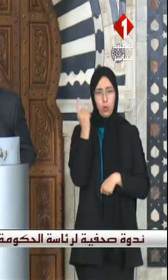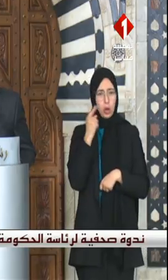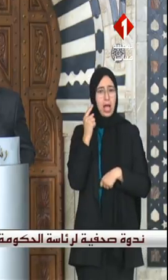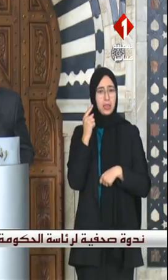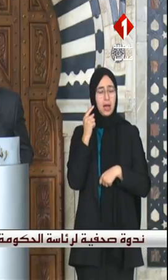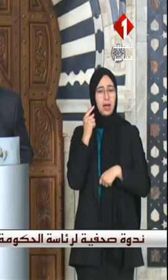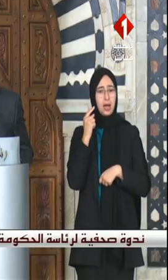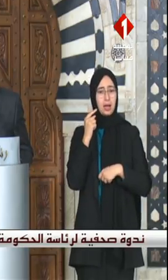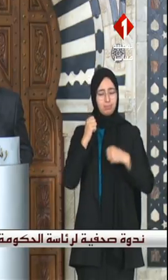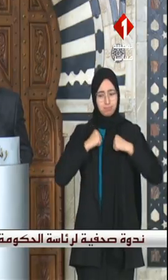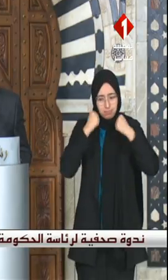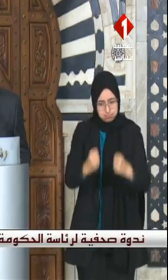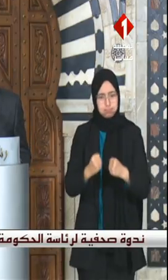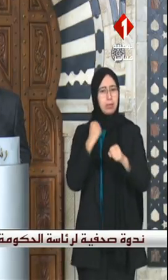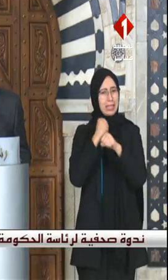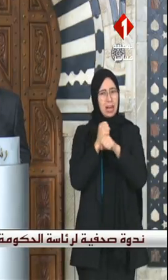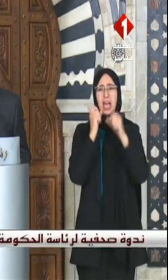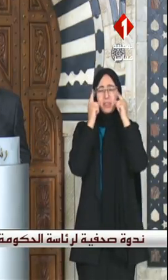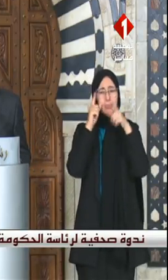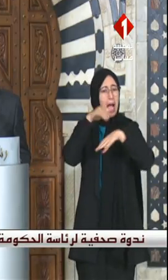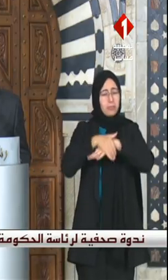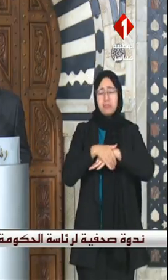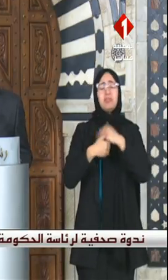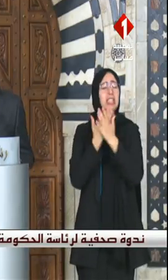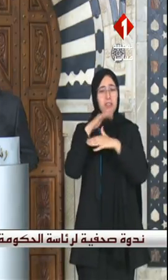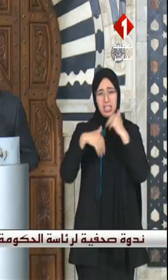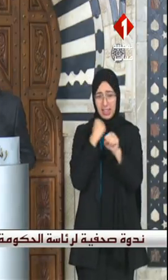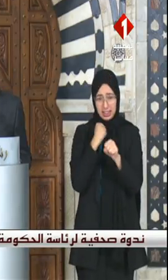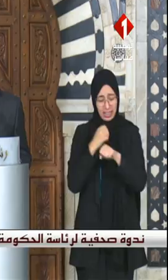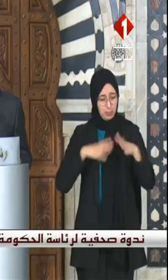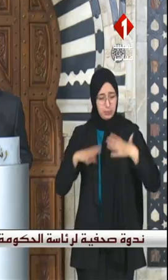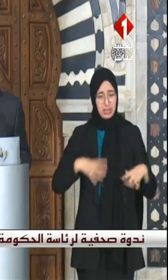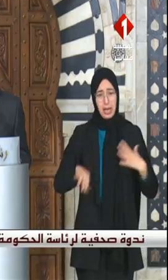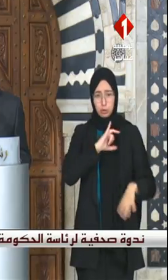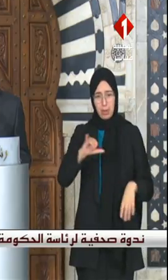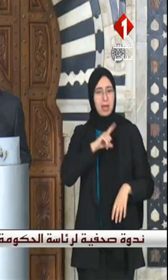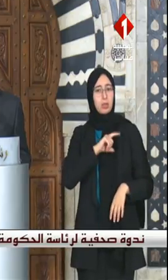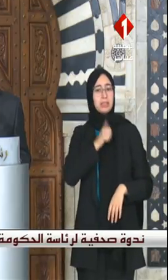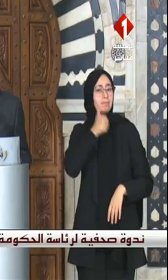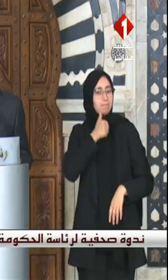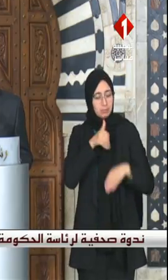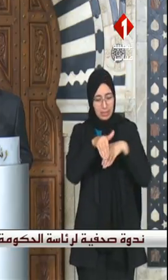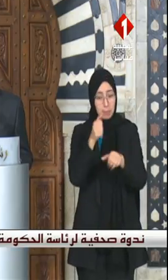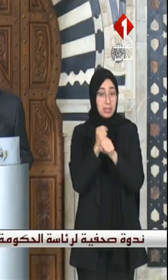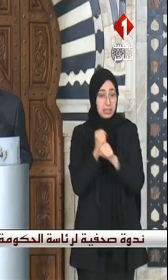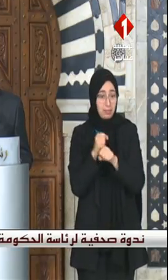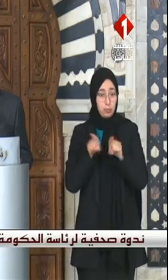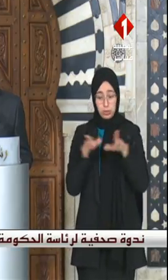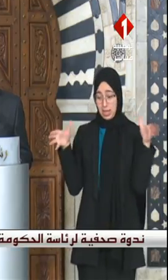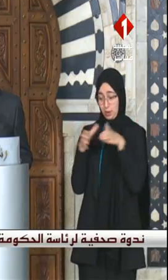في بذل المجهودات المضنية والعمل ليلا نهارا. عندنا ثقة كاملة في اللجنة الوطنية العلمية اللي